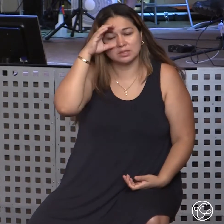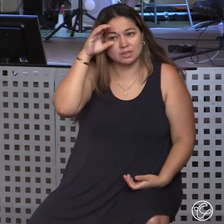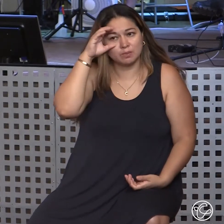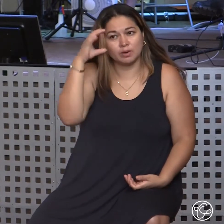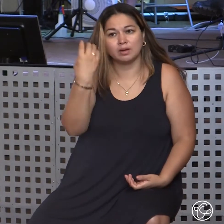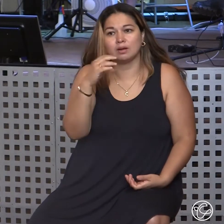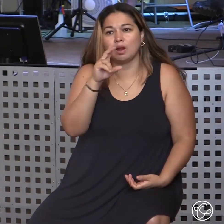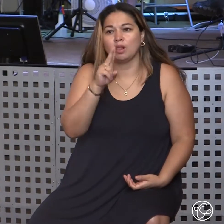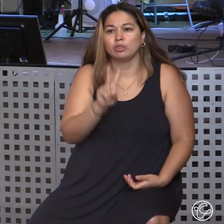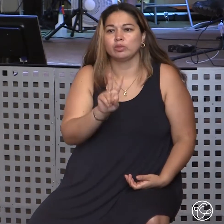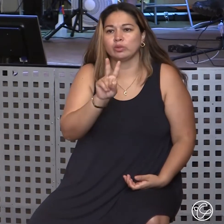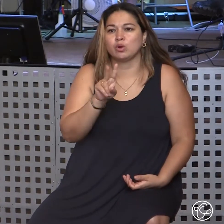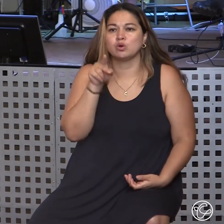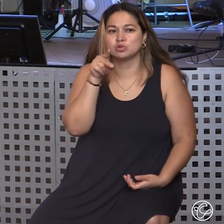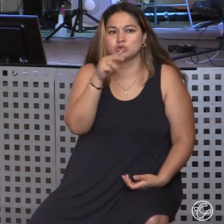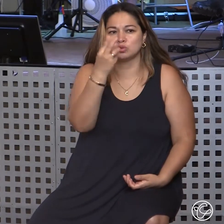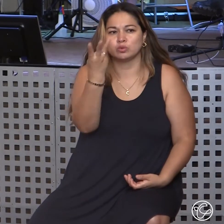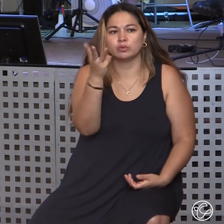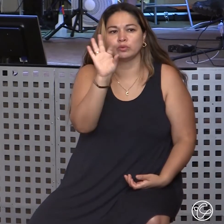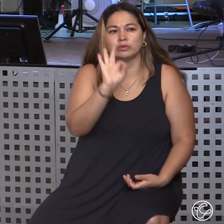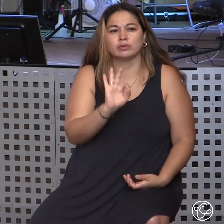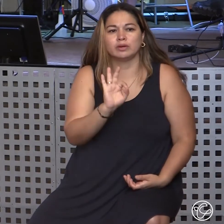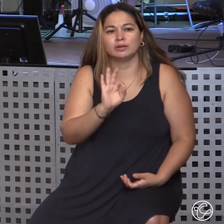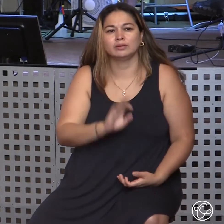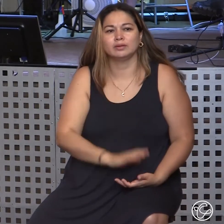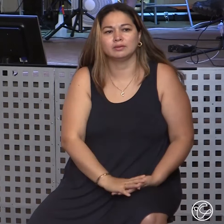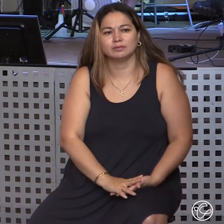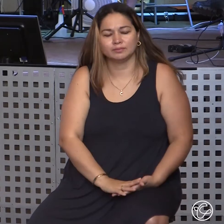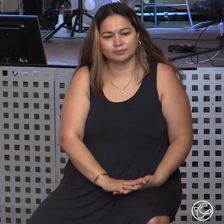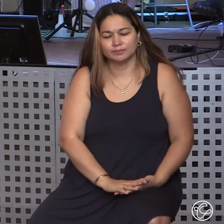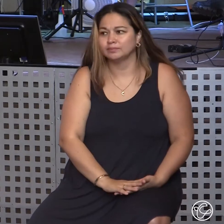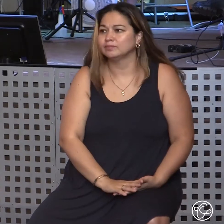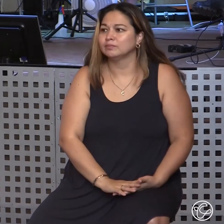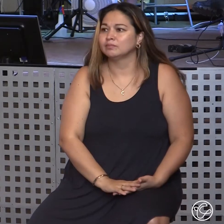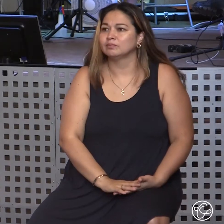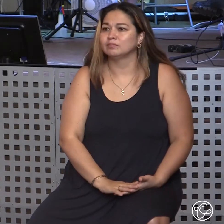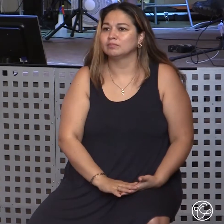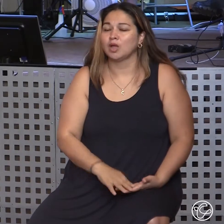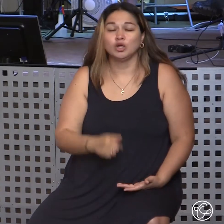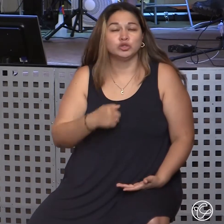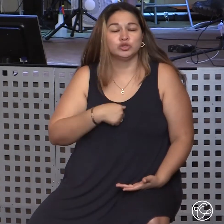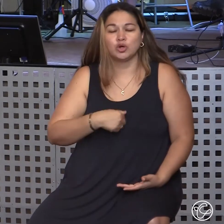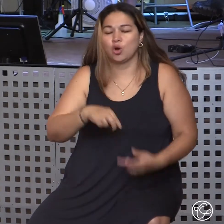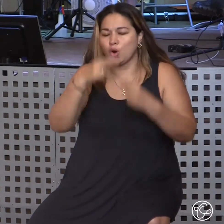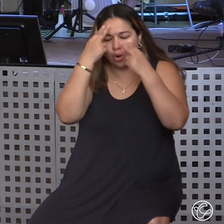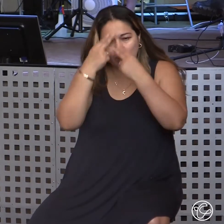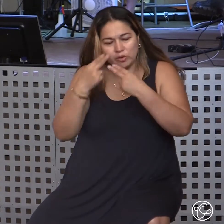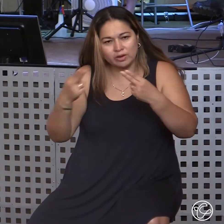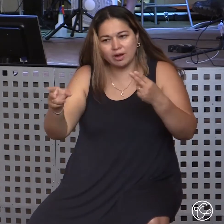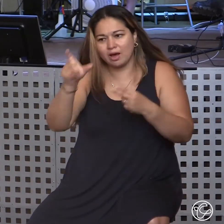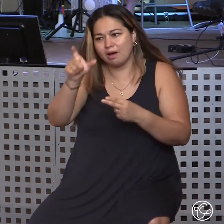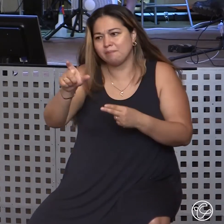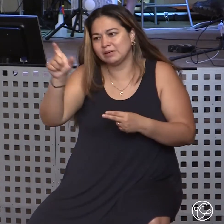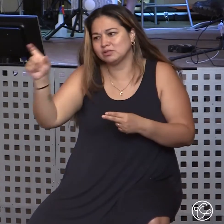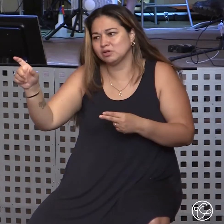versículo también famoso que todos en algún momento lo hemos dicho. Yo honro a los que me honran.